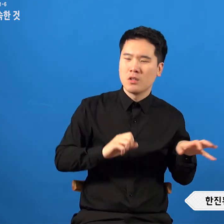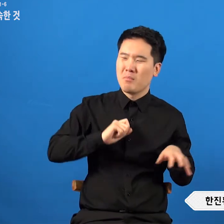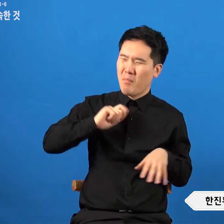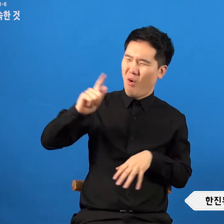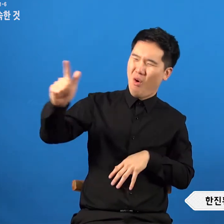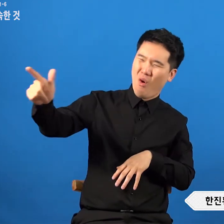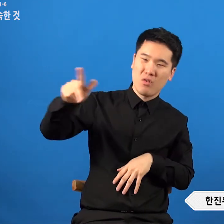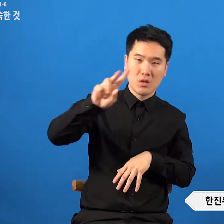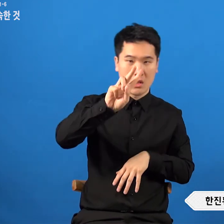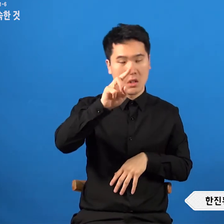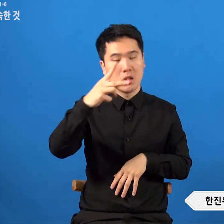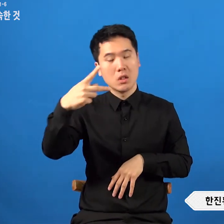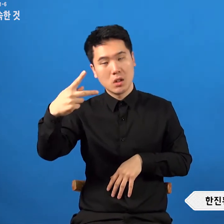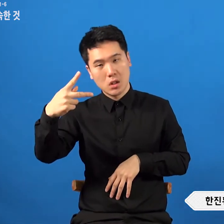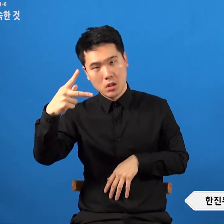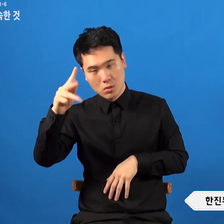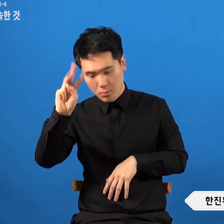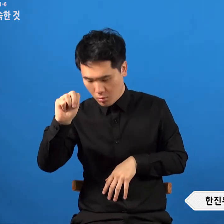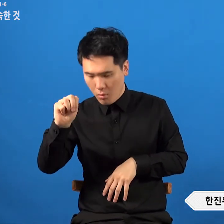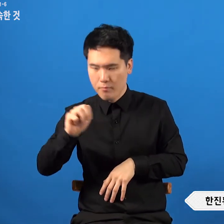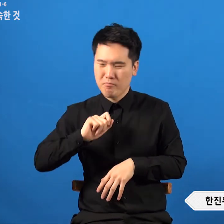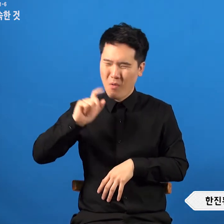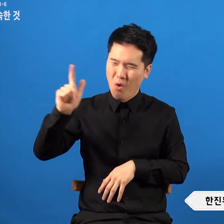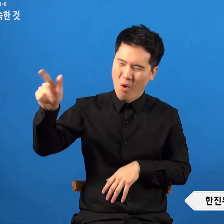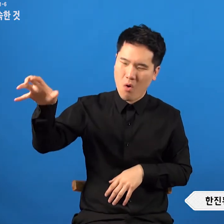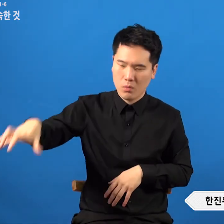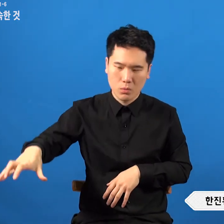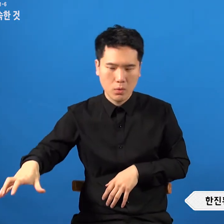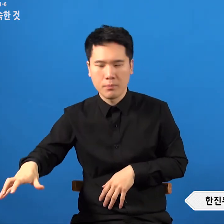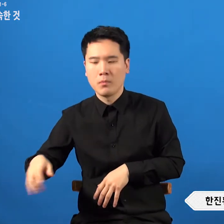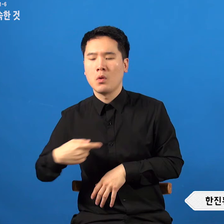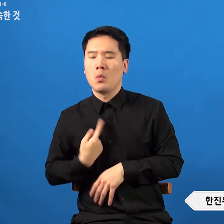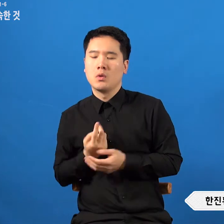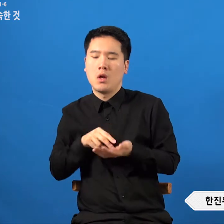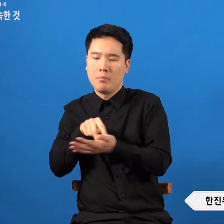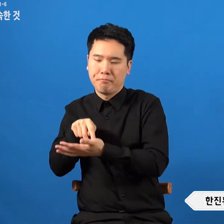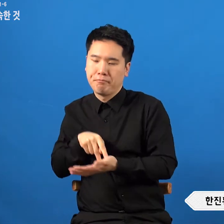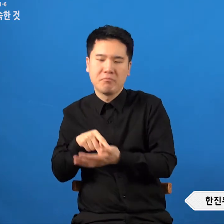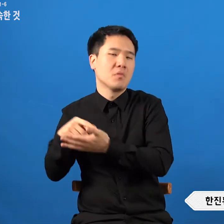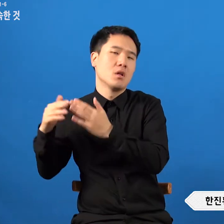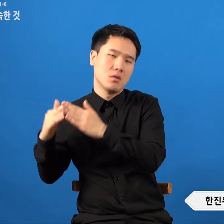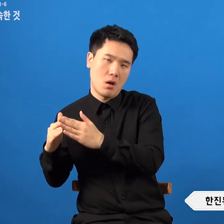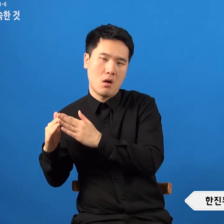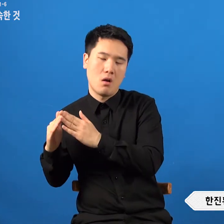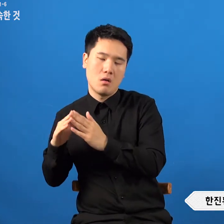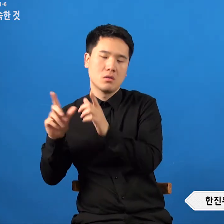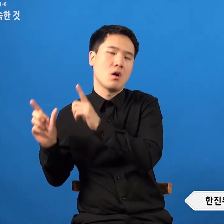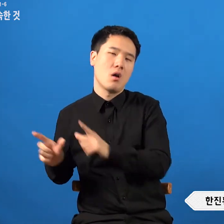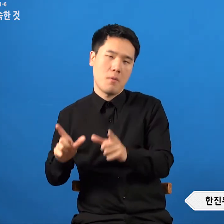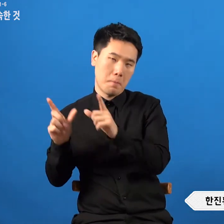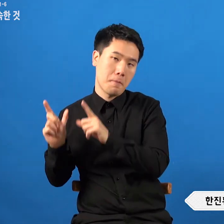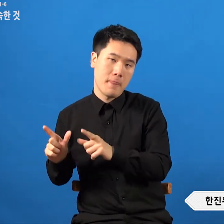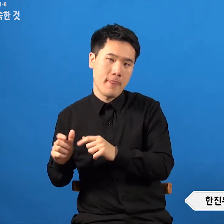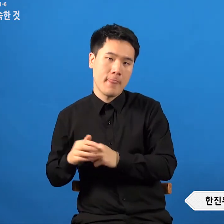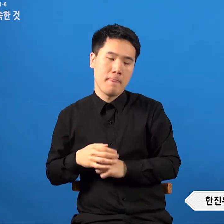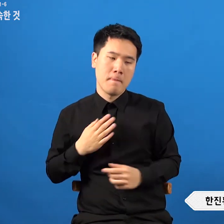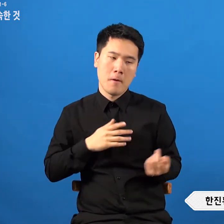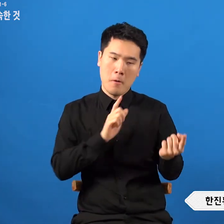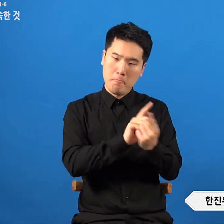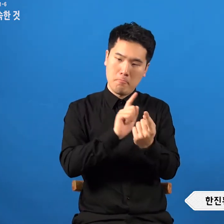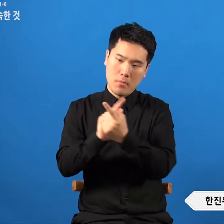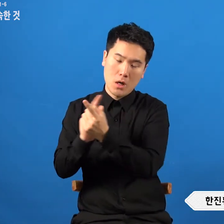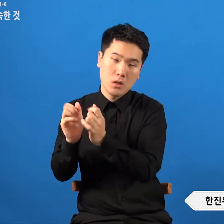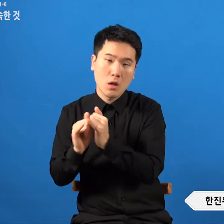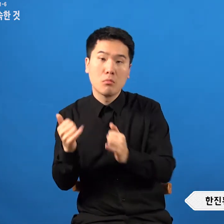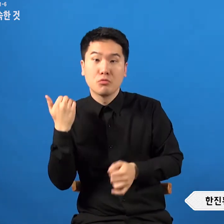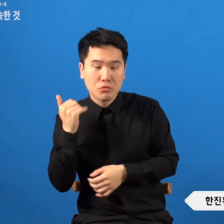떨어진 외곽에 자기 가정만 고립되어서 혼자서 삽니다. 자기들이 접할 수 있는 사람은